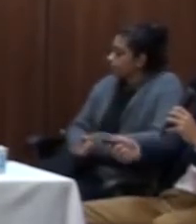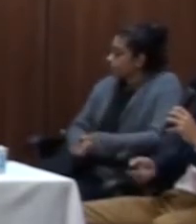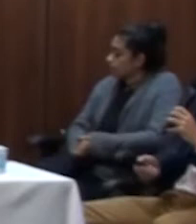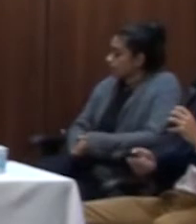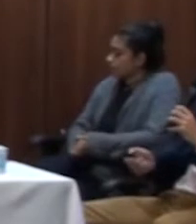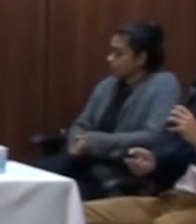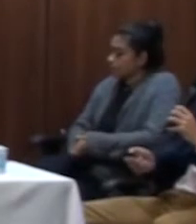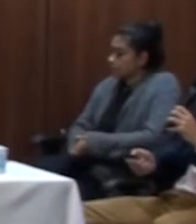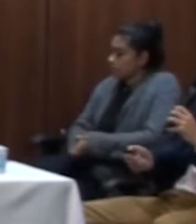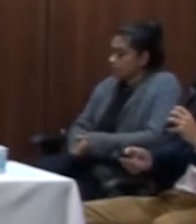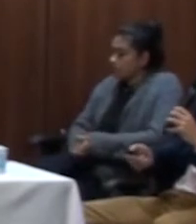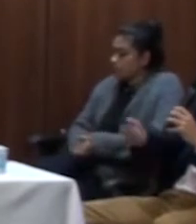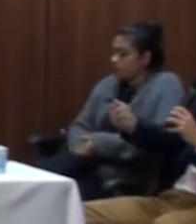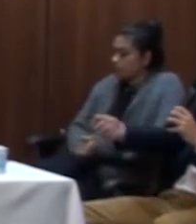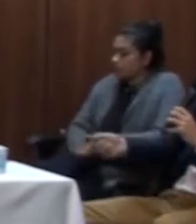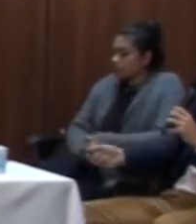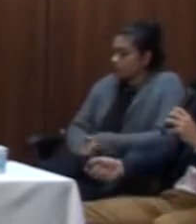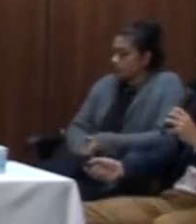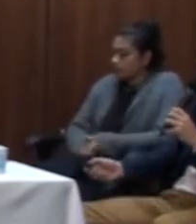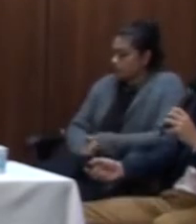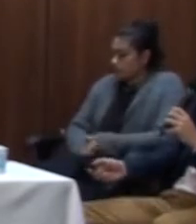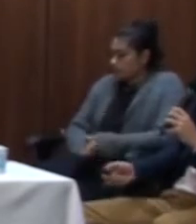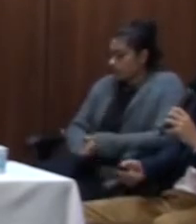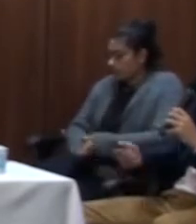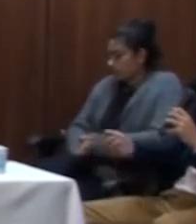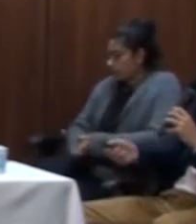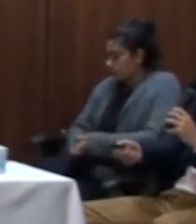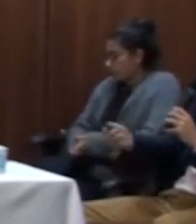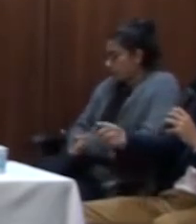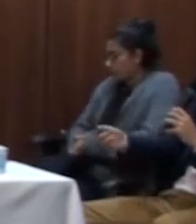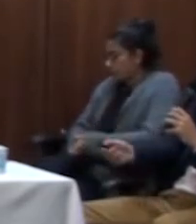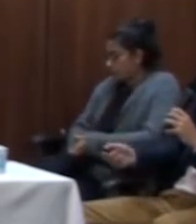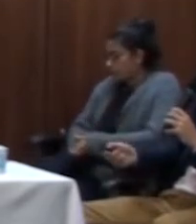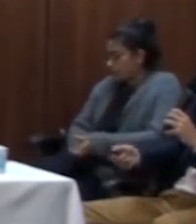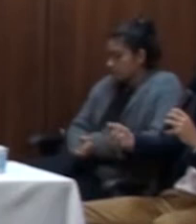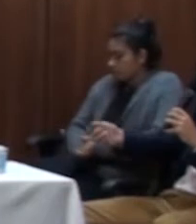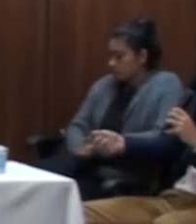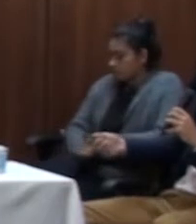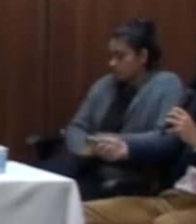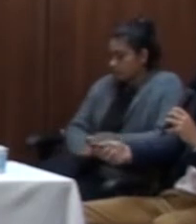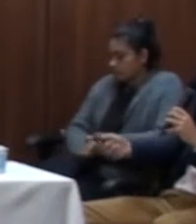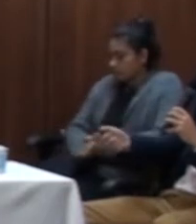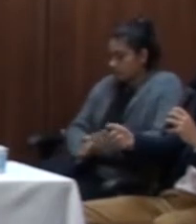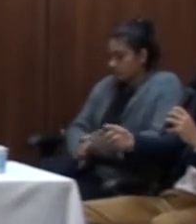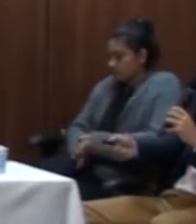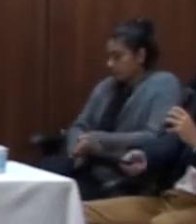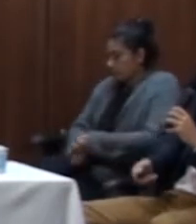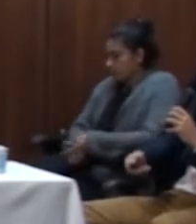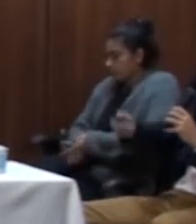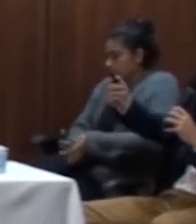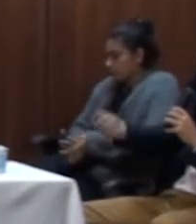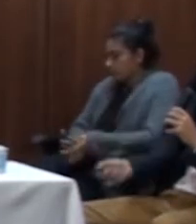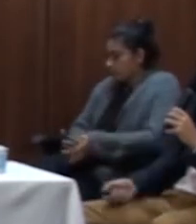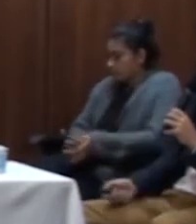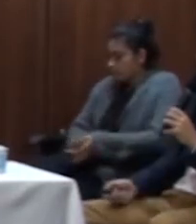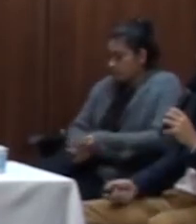clareza ou uma forma mais, como eu vou dizer, precisa a respeito de qual